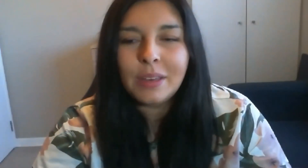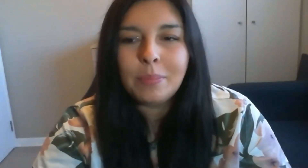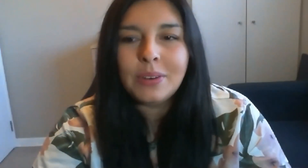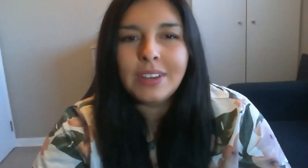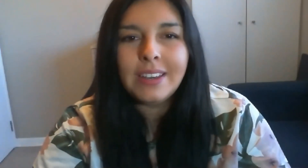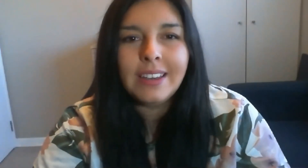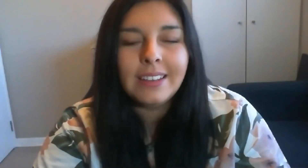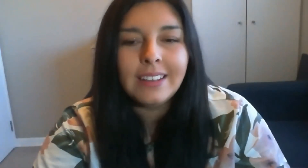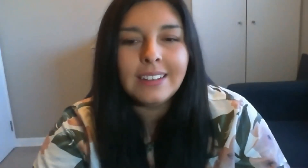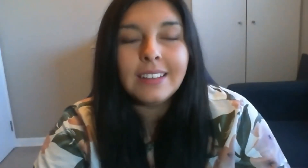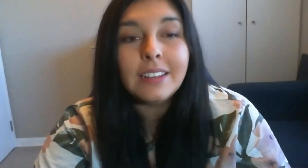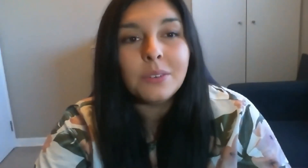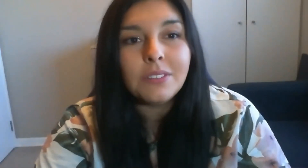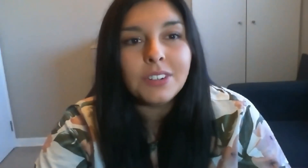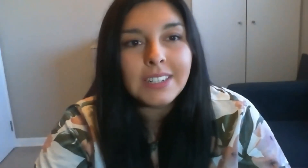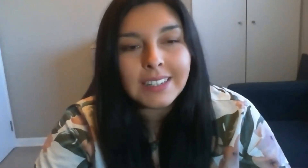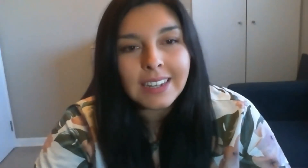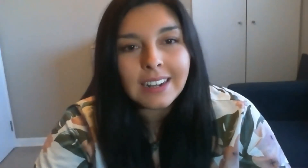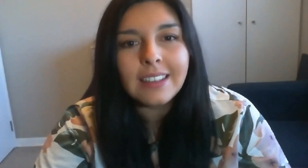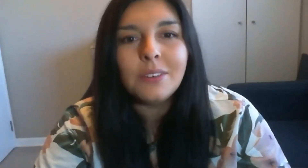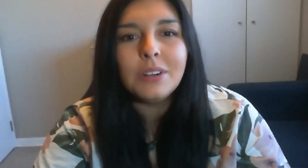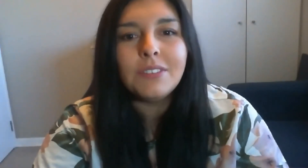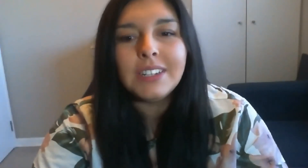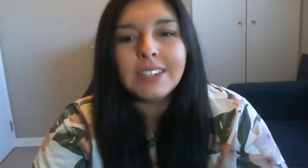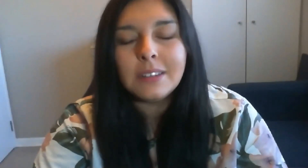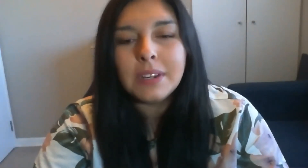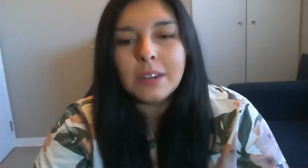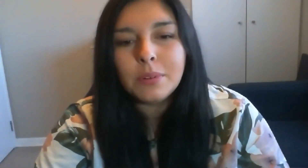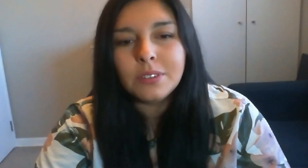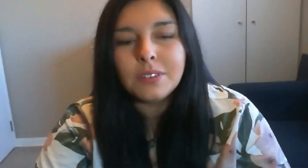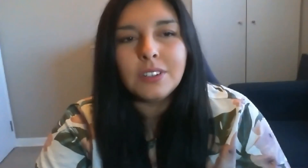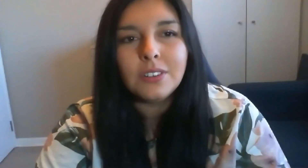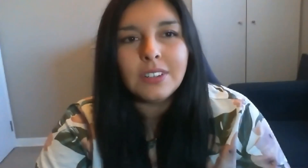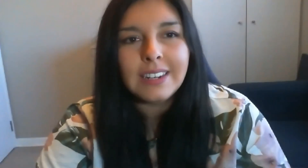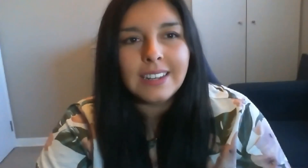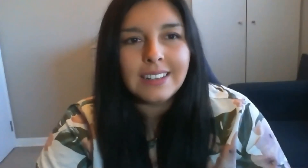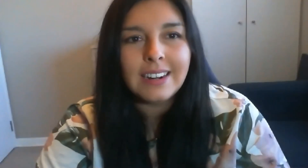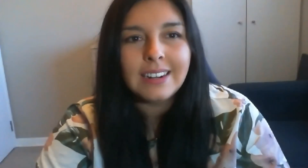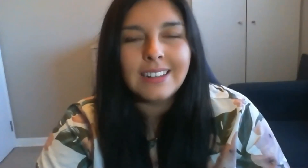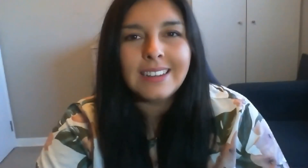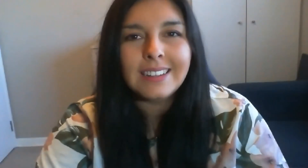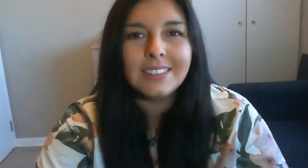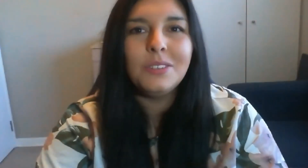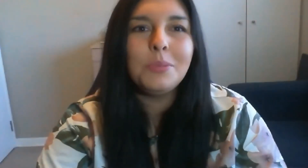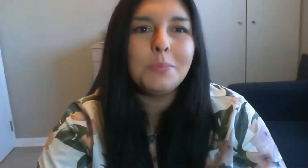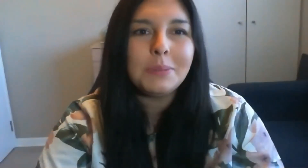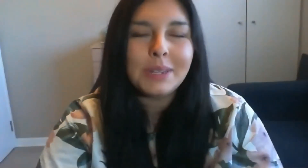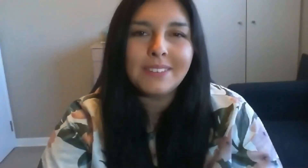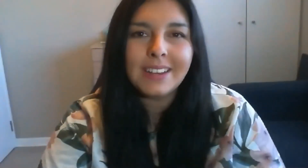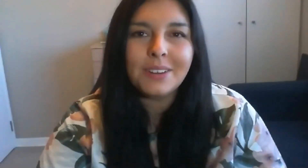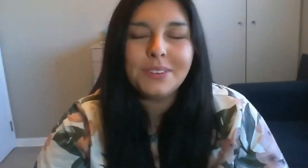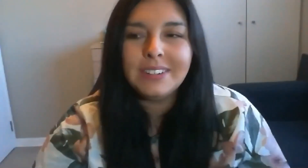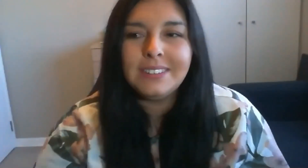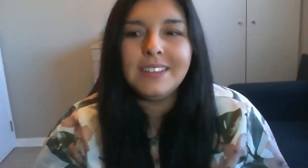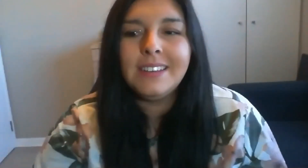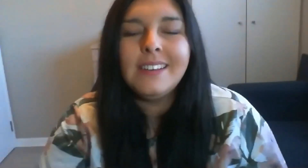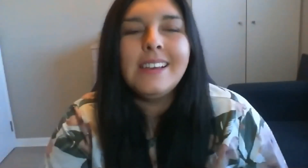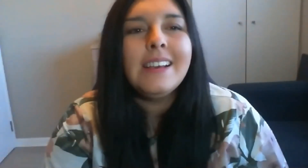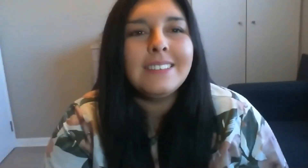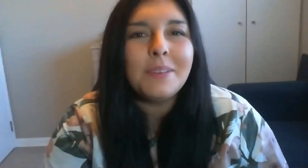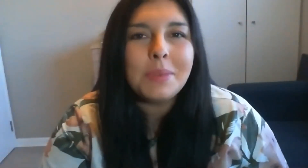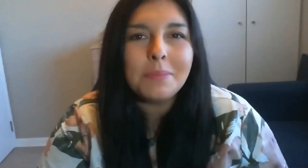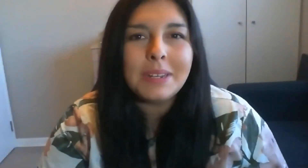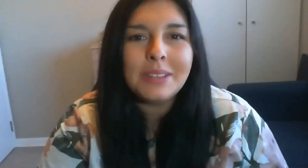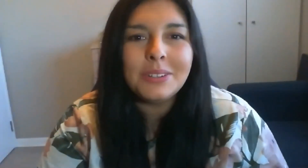espero que estén teniendo una bonita tarde, una bonita semana, por sobre todo quienes están ingresando por primera vez a la universidad,